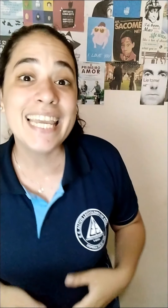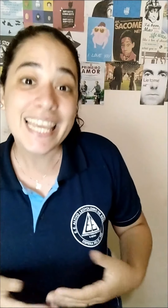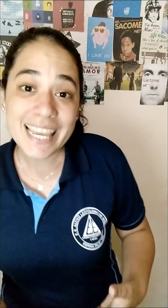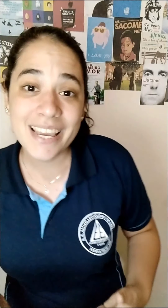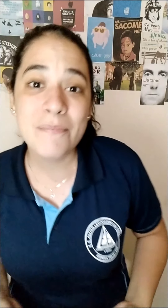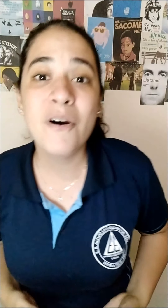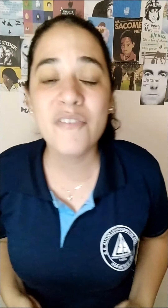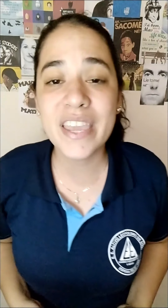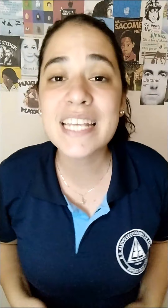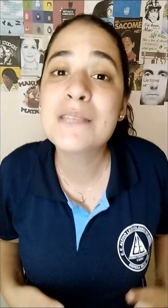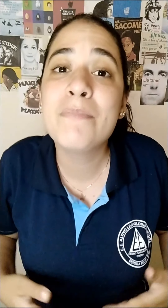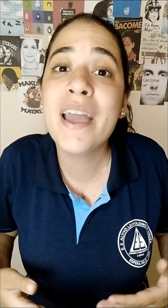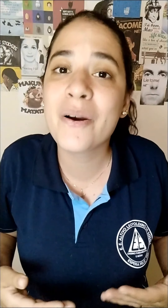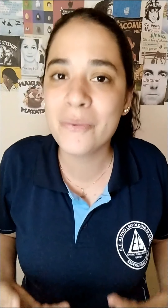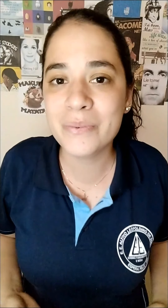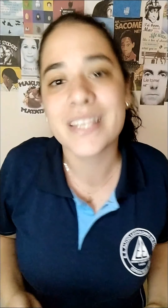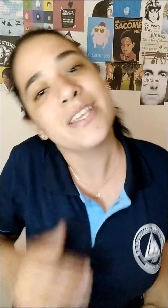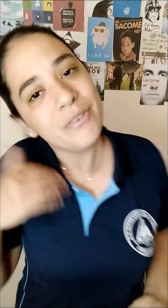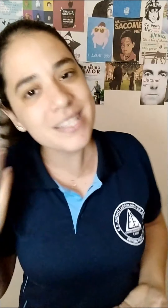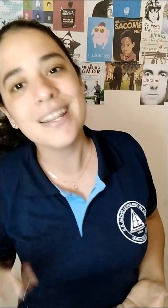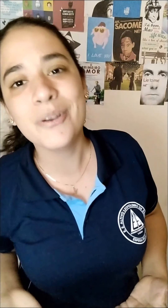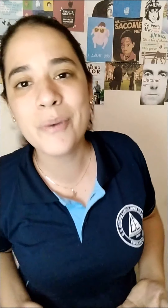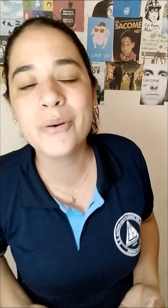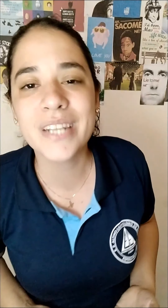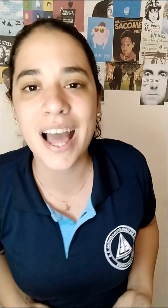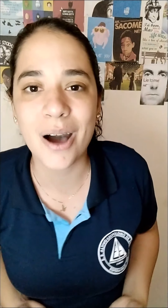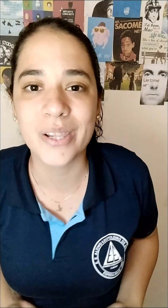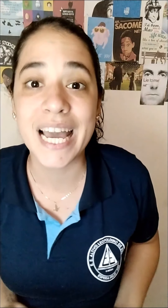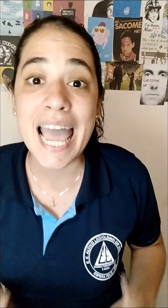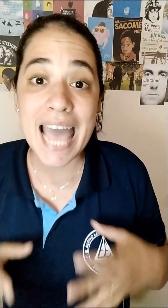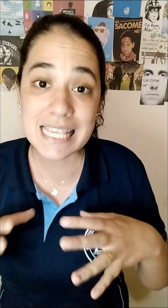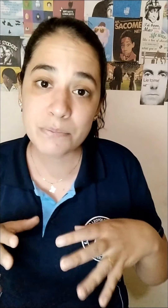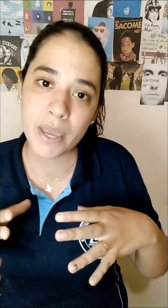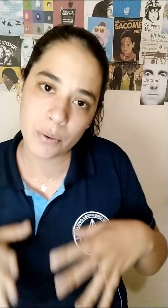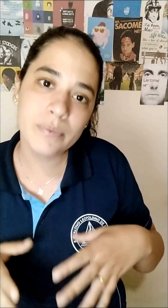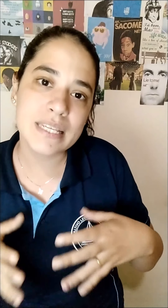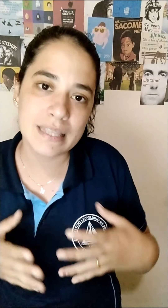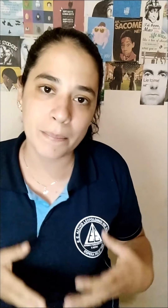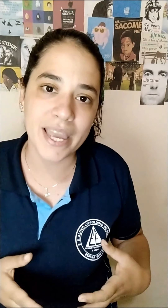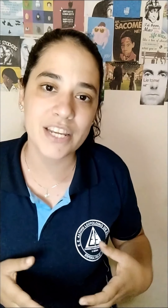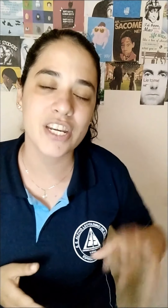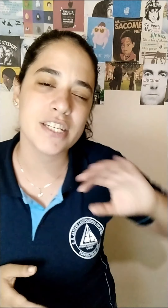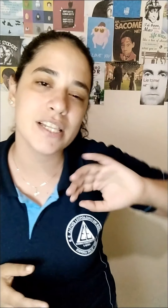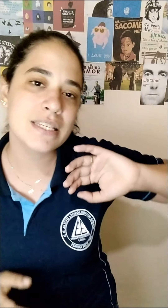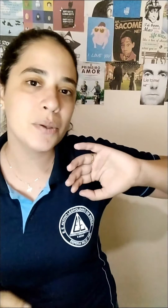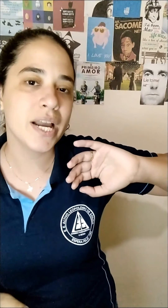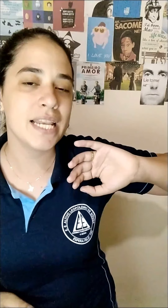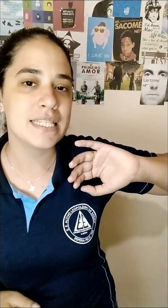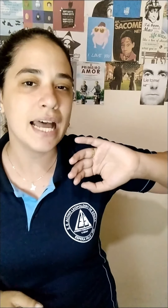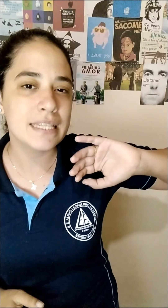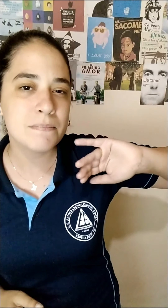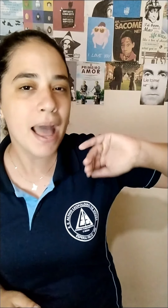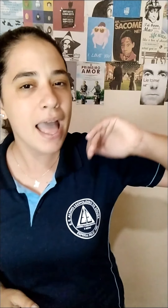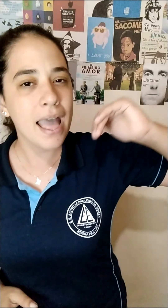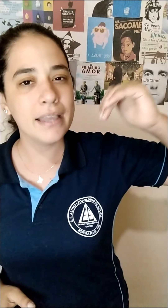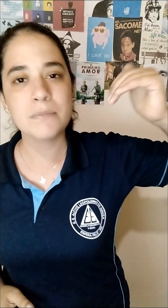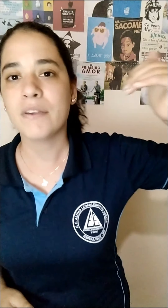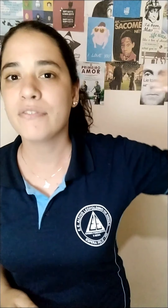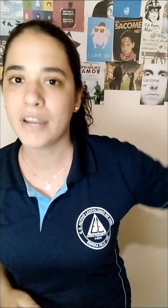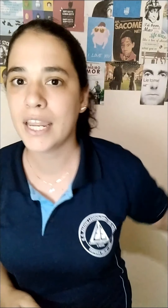E, por fim, as perguntas, que eu vou ensinar numa outra aula. Essas perguntas também, gente, elas são localizadas mais pra